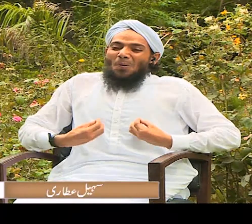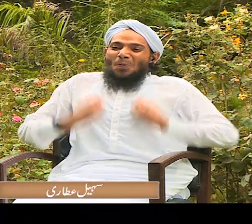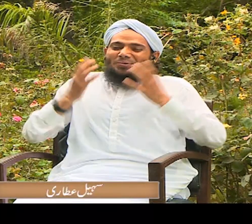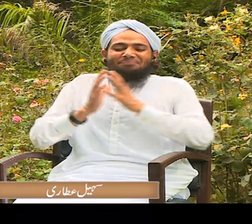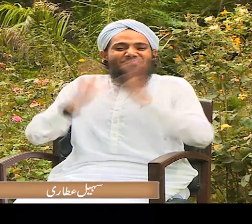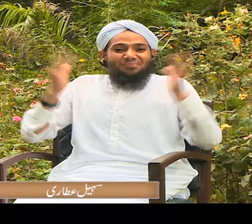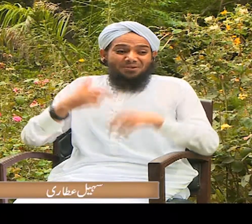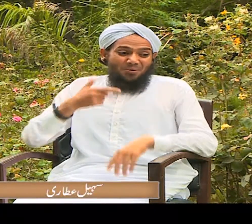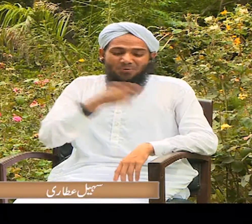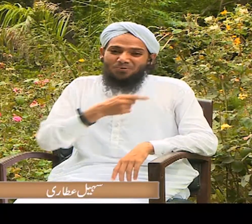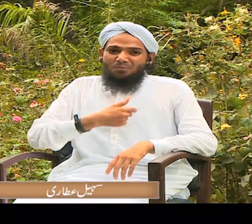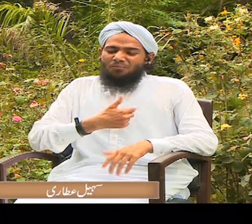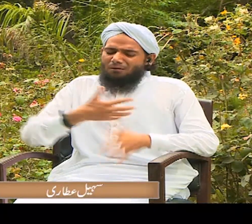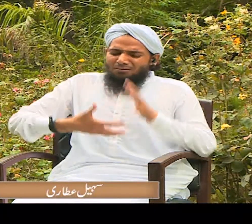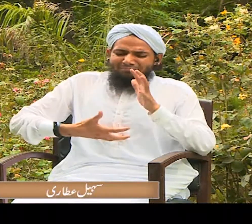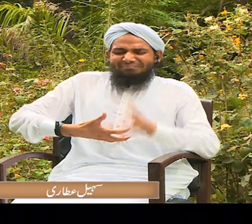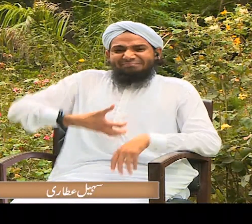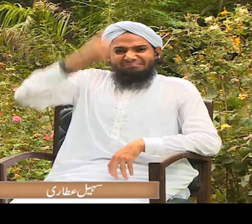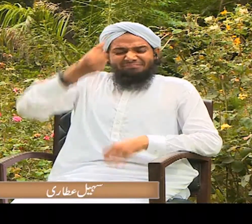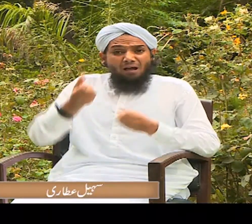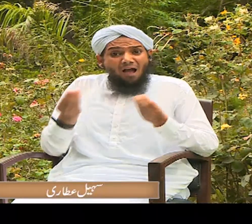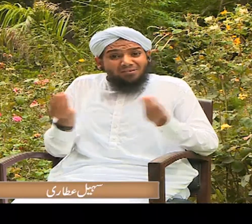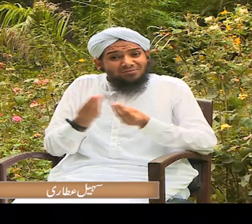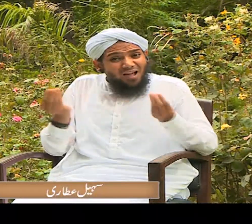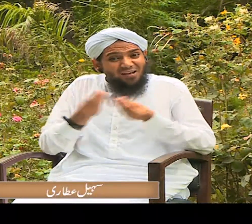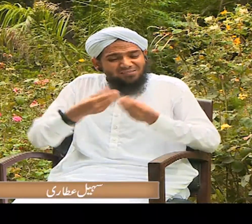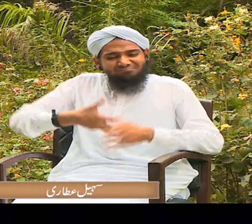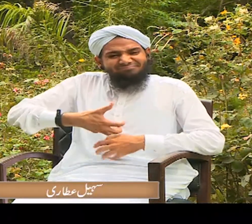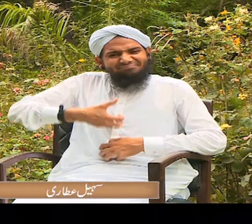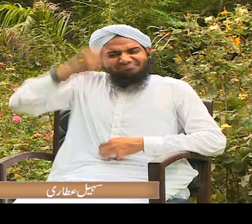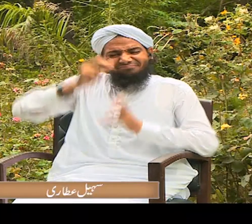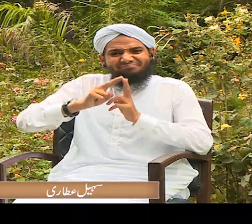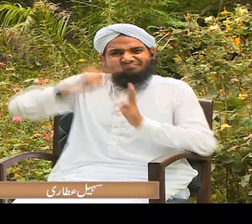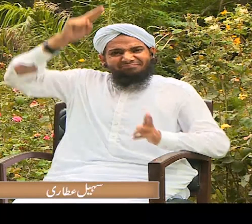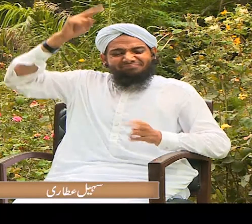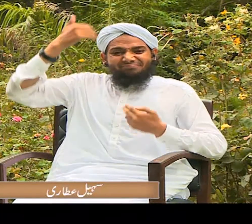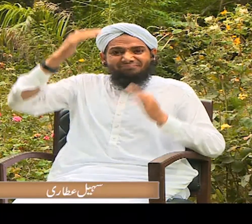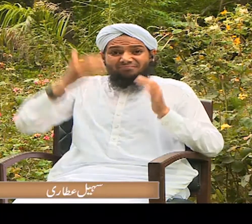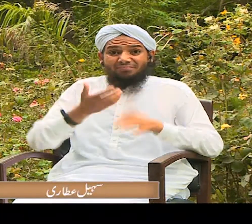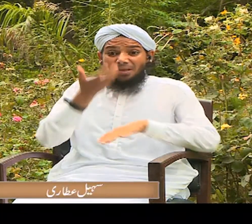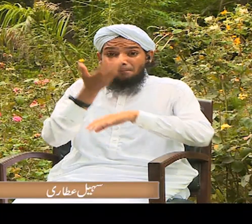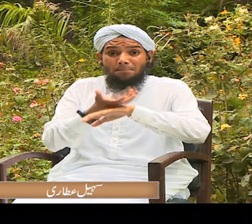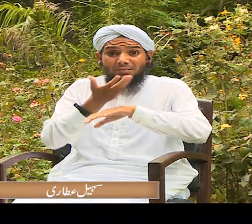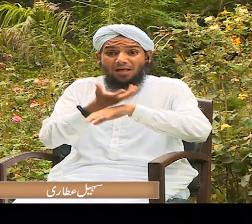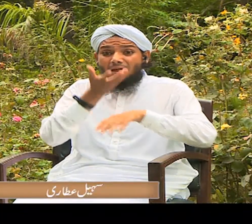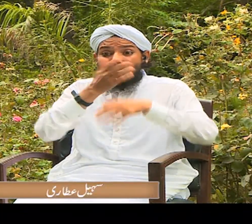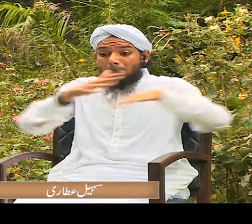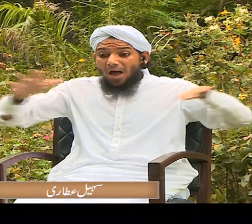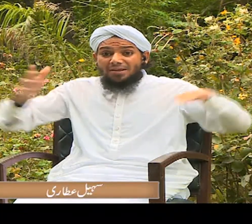جھوم اٹھا اور اس کی روح اس طرح آسانی سے اس کے تن سے جدا ہوئی جیسا کہ پتھر کو جب پانی میں